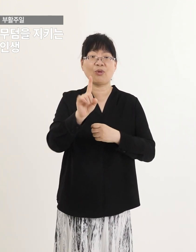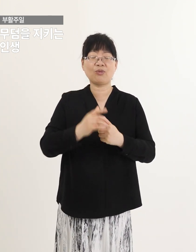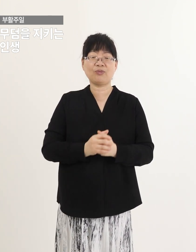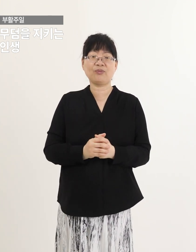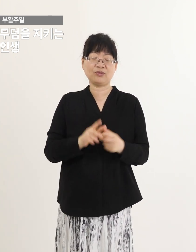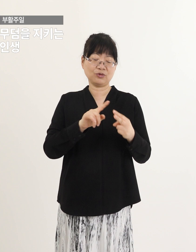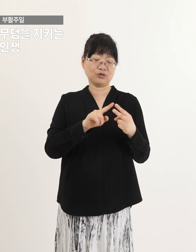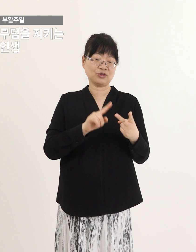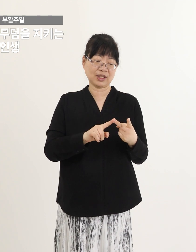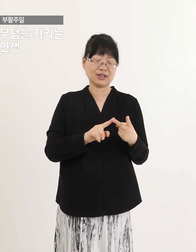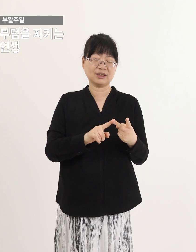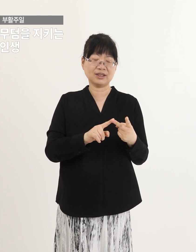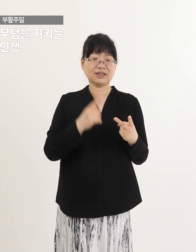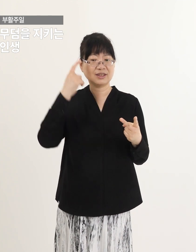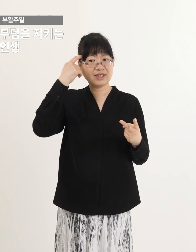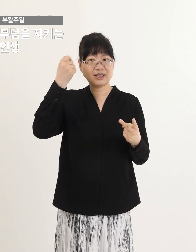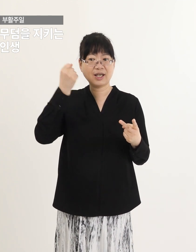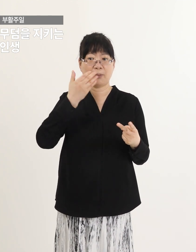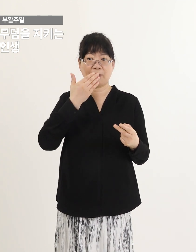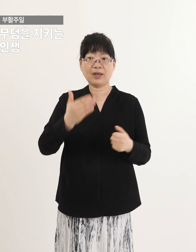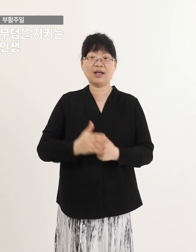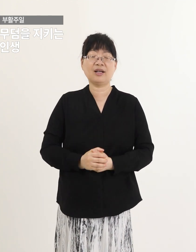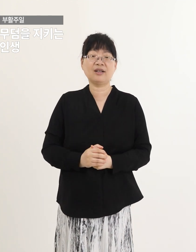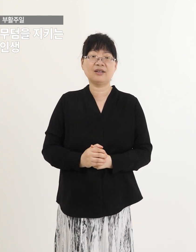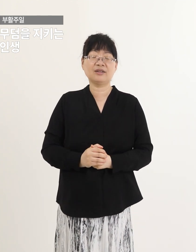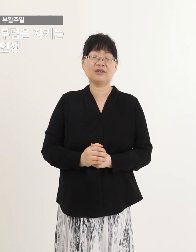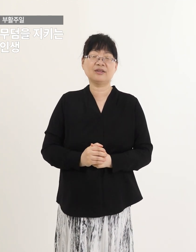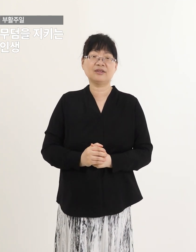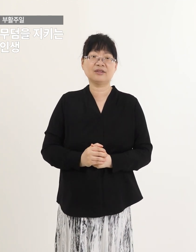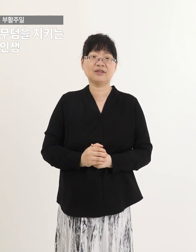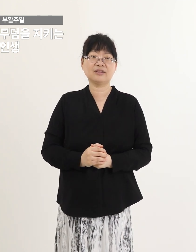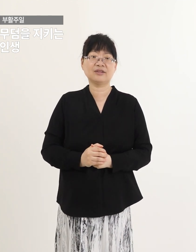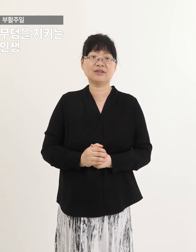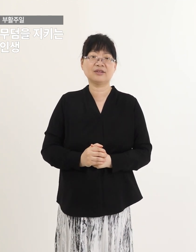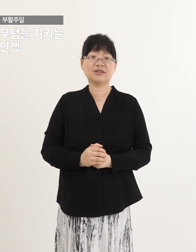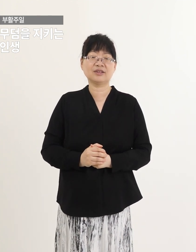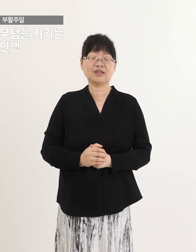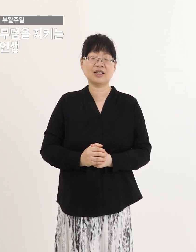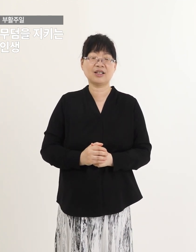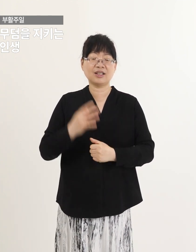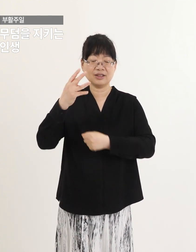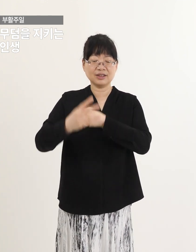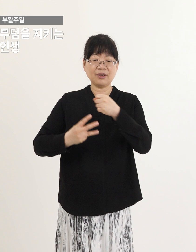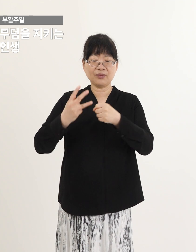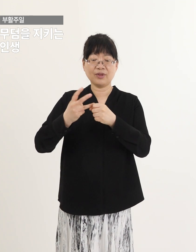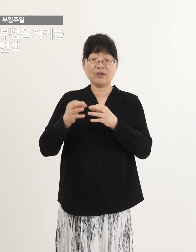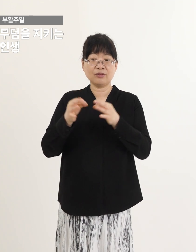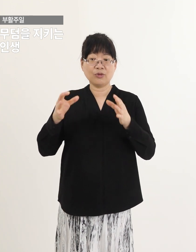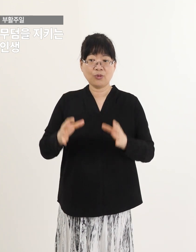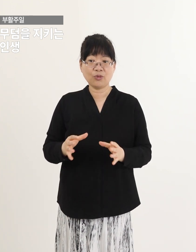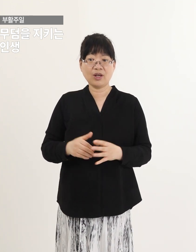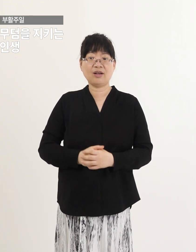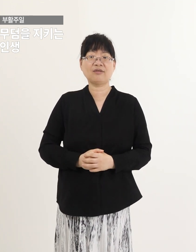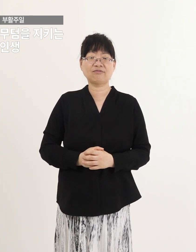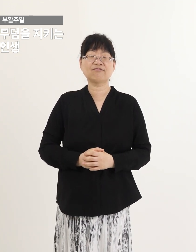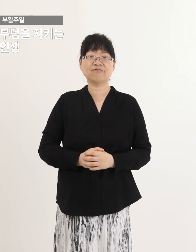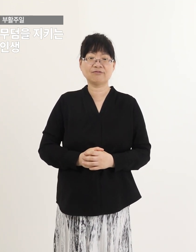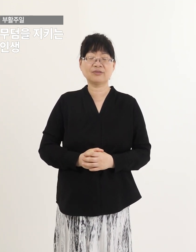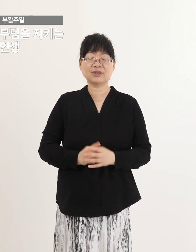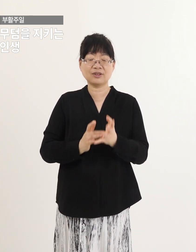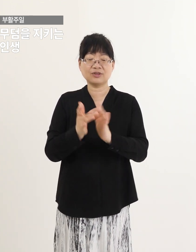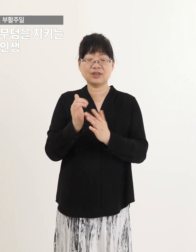두 가지로 생각할 수 있어요. 그래도 이들 속에 3년 동안 어쨌든 뭐 주워 들은 게